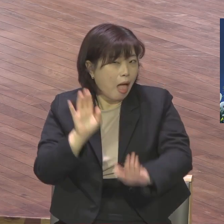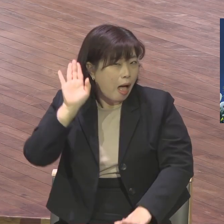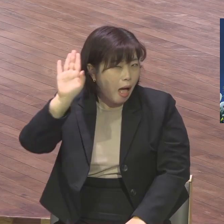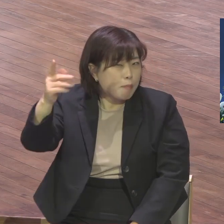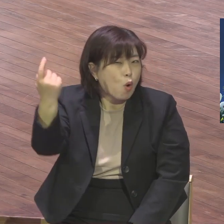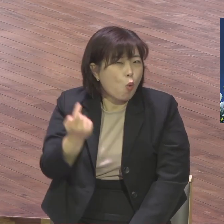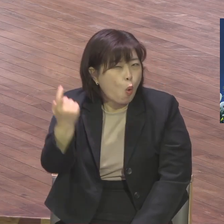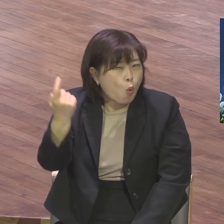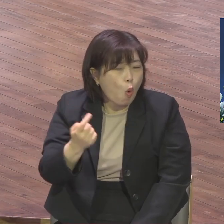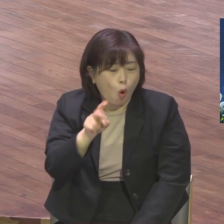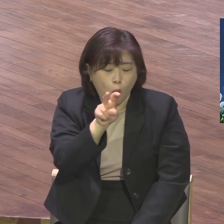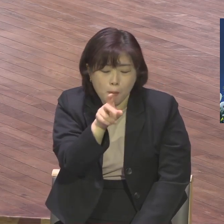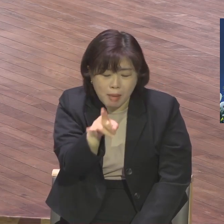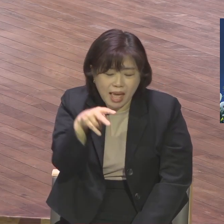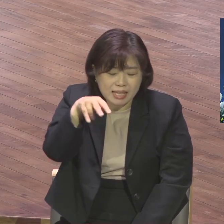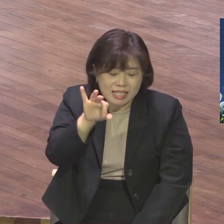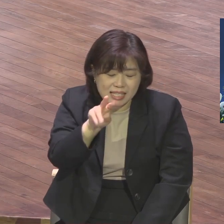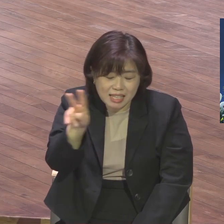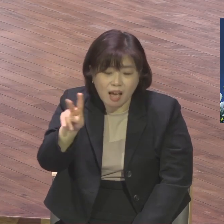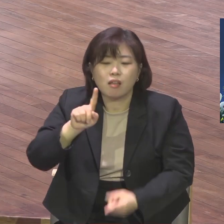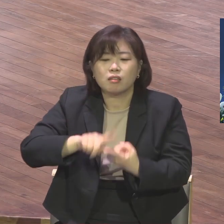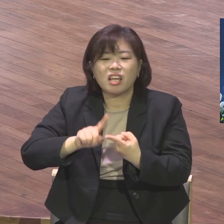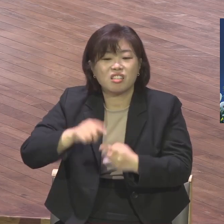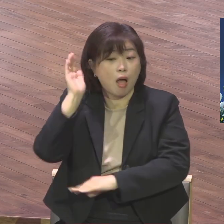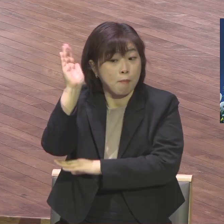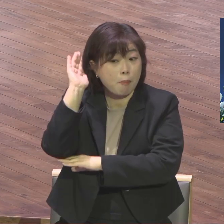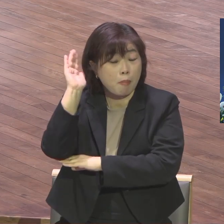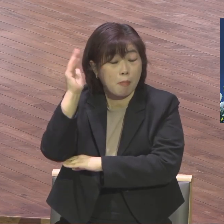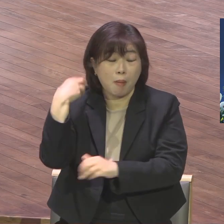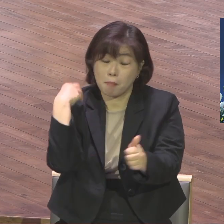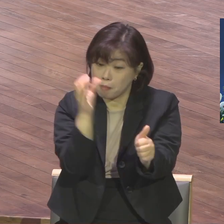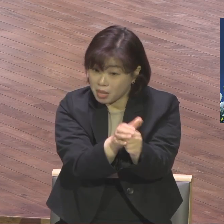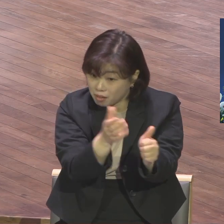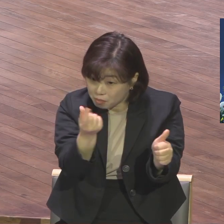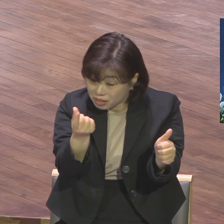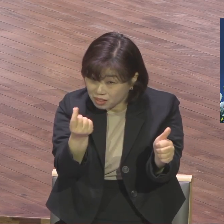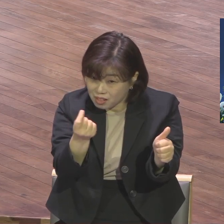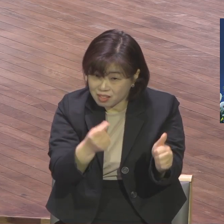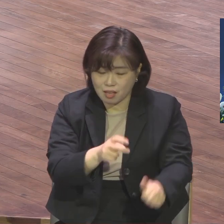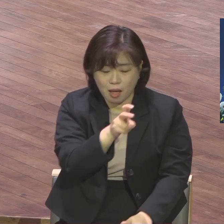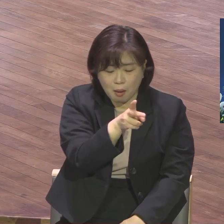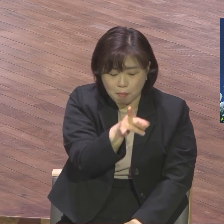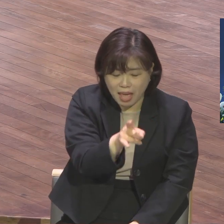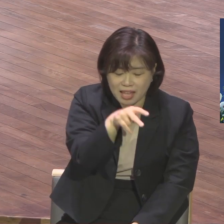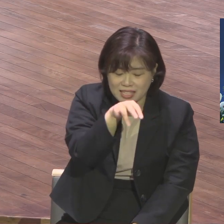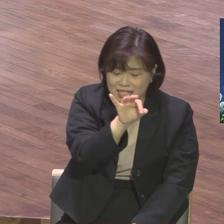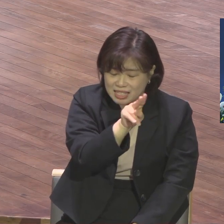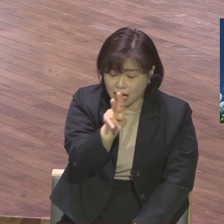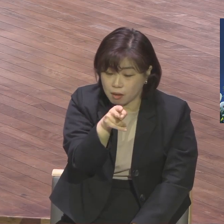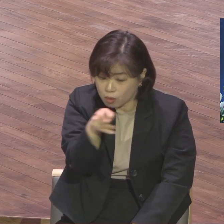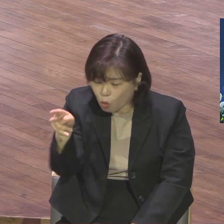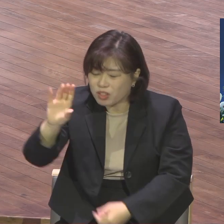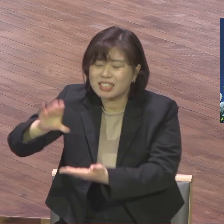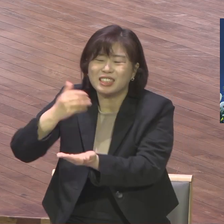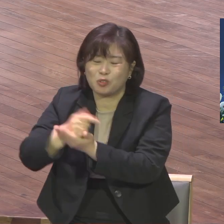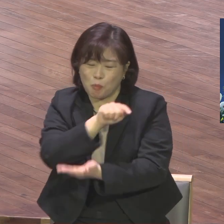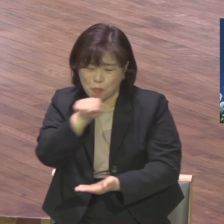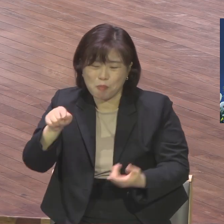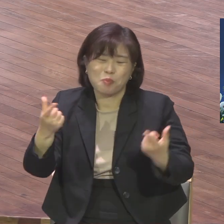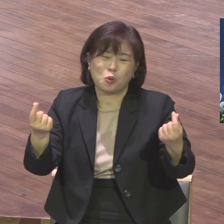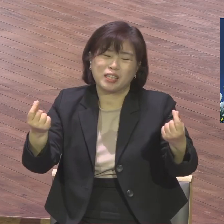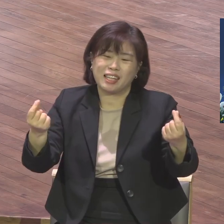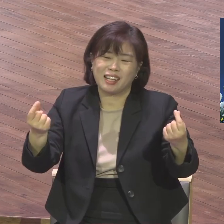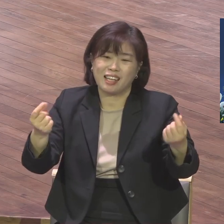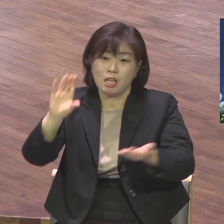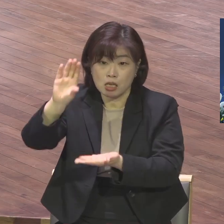온다. 그리스도가 온다. 메시아는 히브리 말이, 그리스도는 헬라 말이요. 그러니까 같은 말이요. 그리스도 인생 모든 문제 해결할 자가